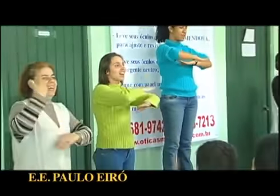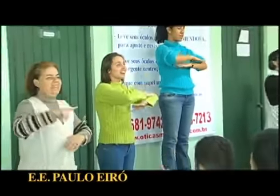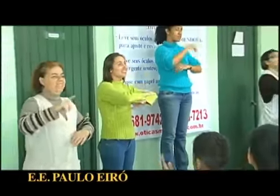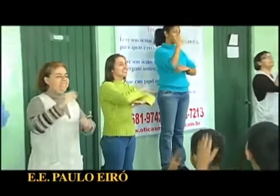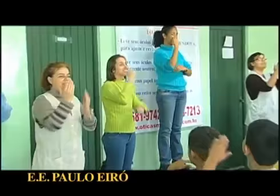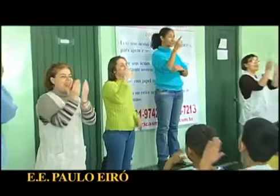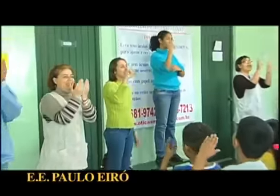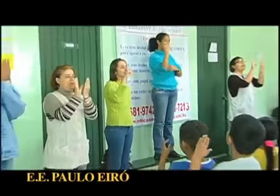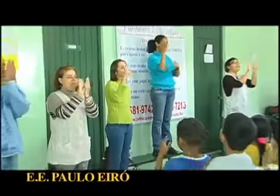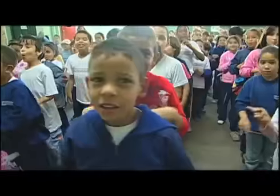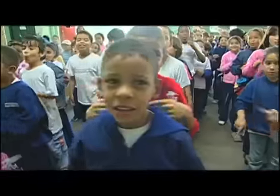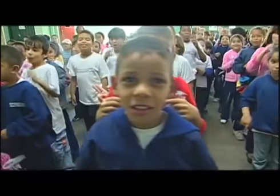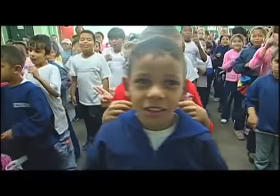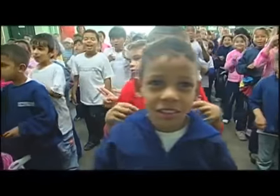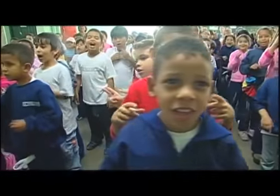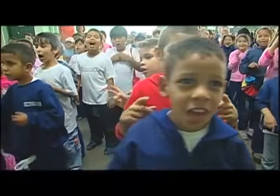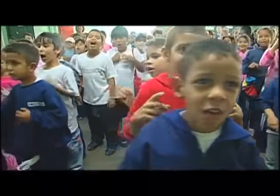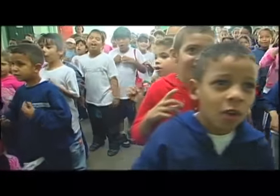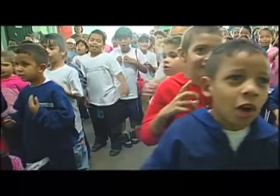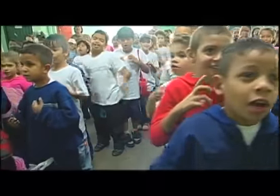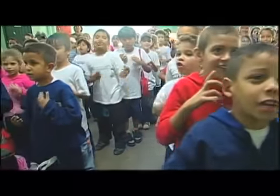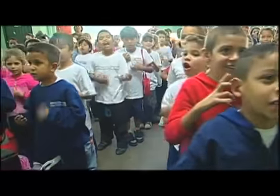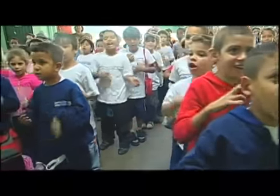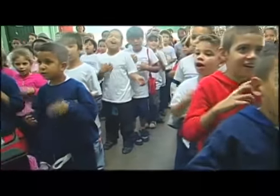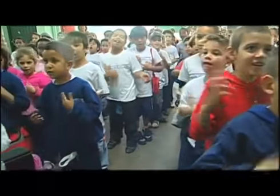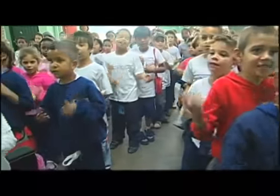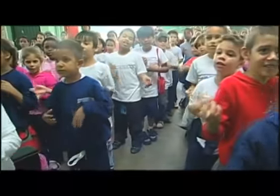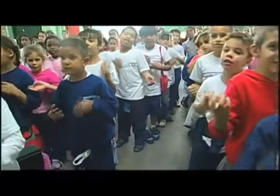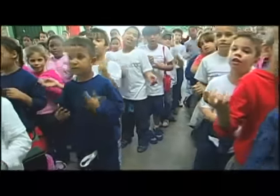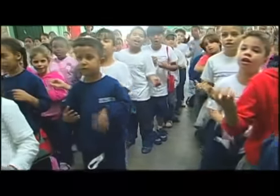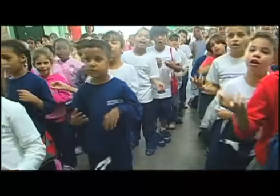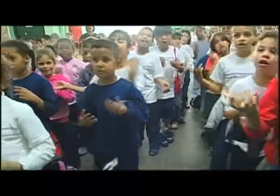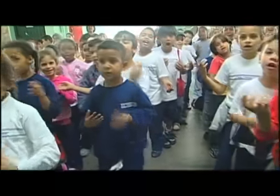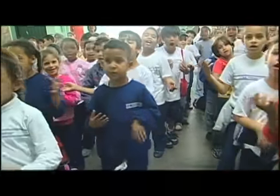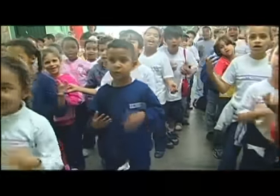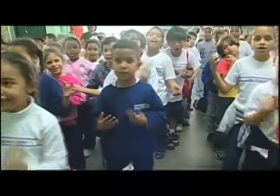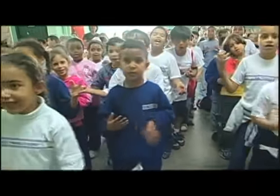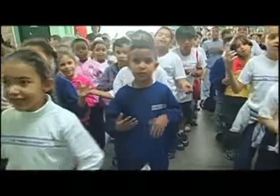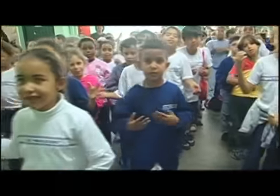Paulo, já dão conta da tarefa de difundir a língua brasileira de sinais.